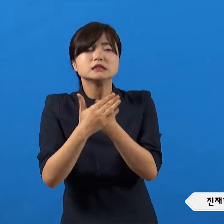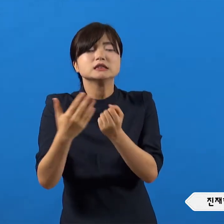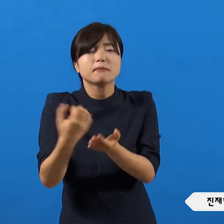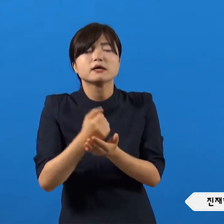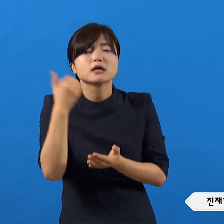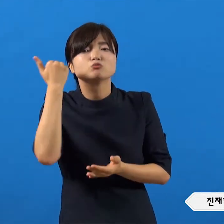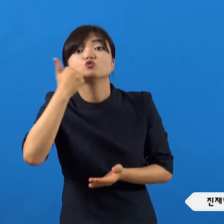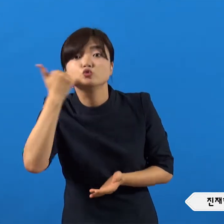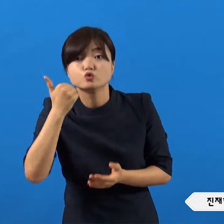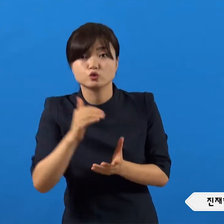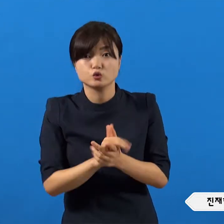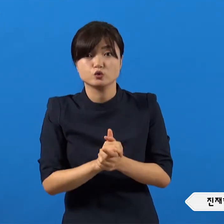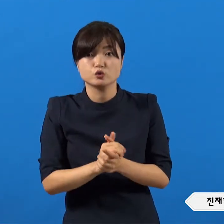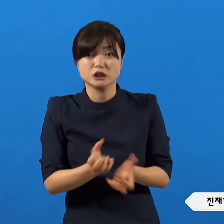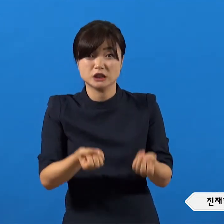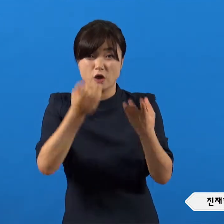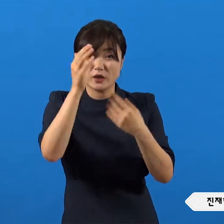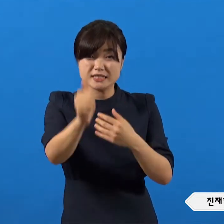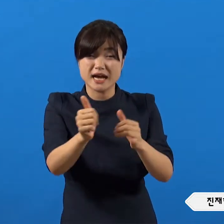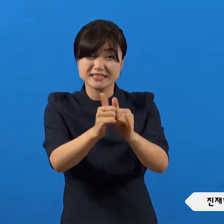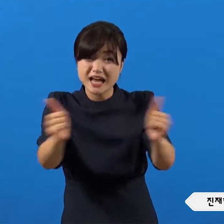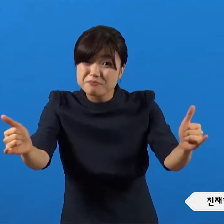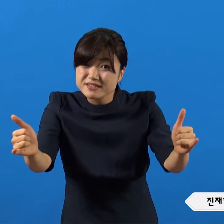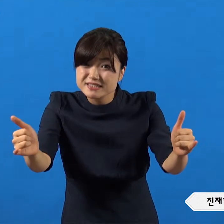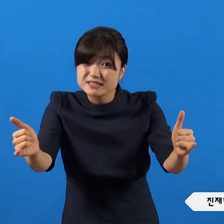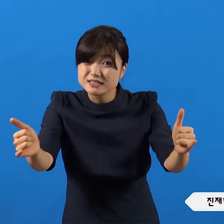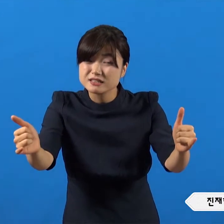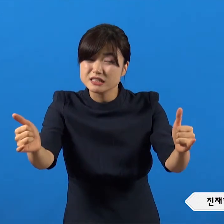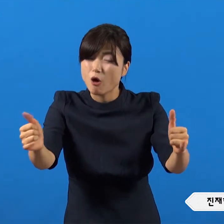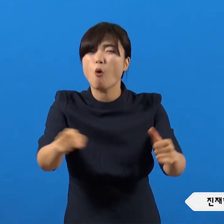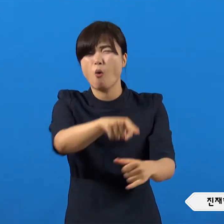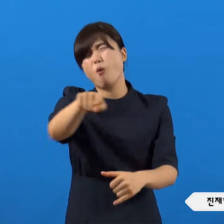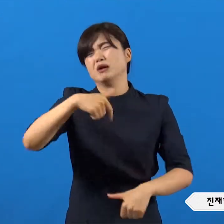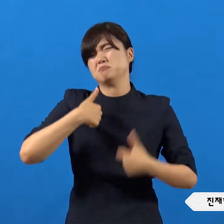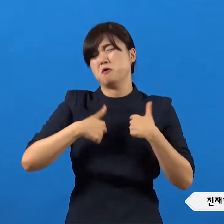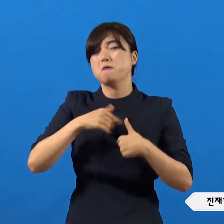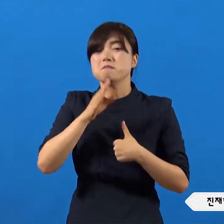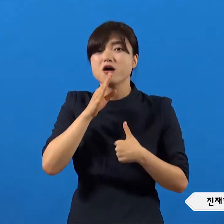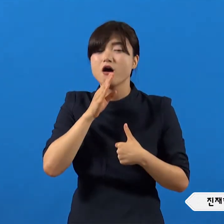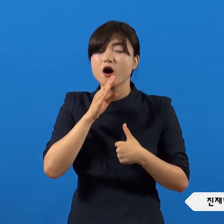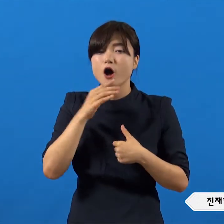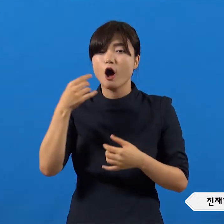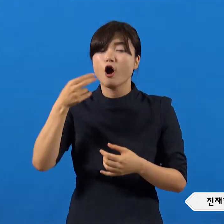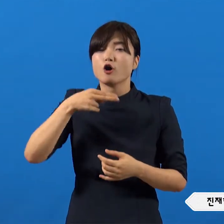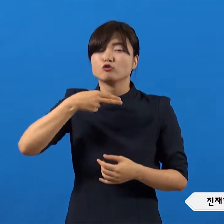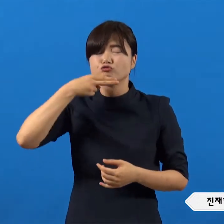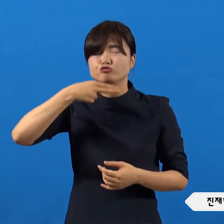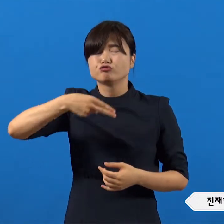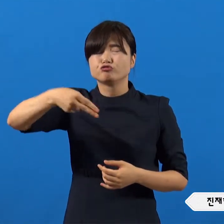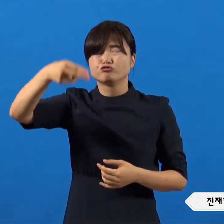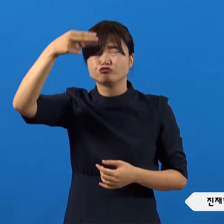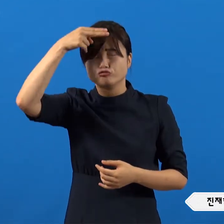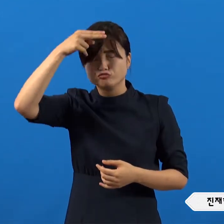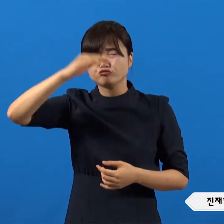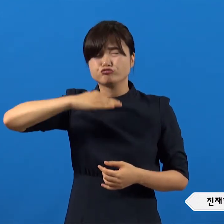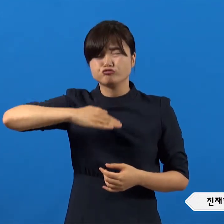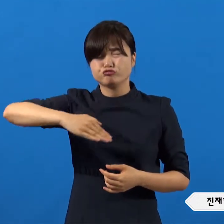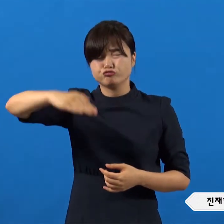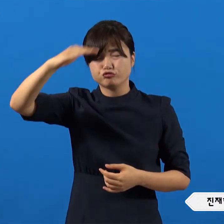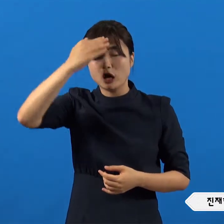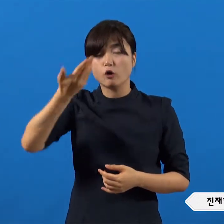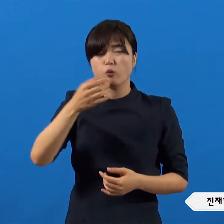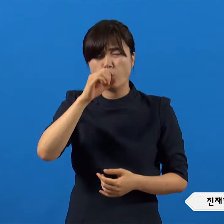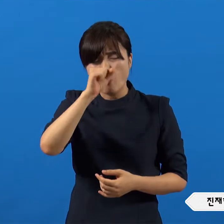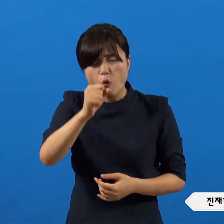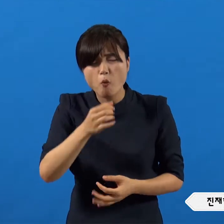누굽니까? 연에 있는 사람들 얼마나 기쁩니까? 아니 술 취한 후에도 가장 좋은 포도주를 맛볼 수